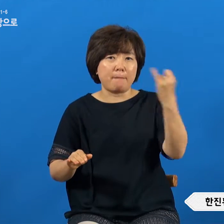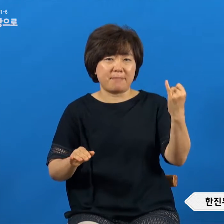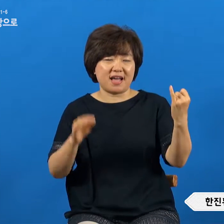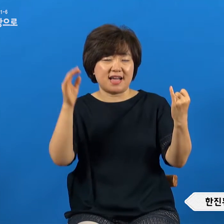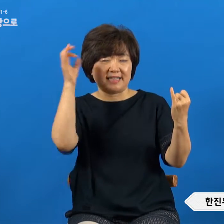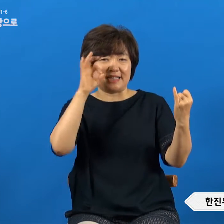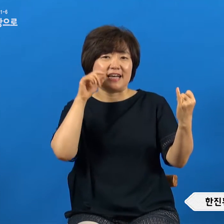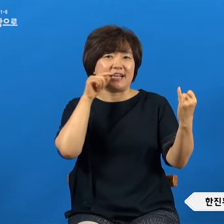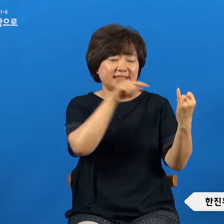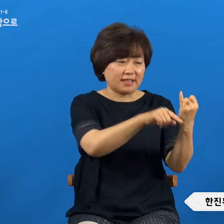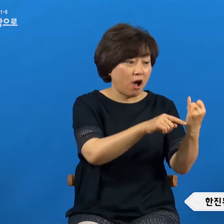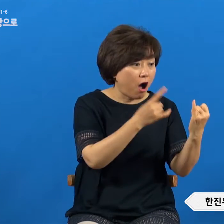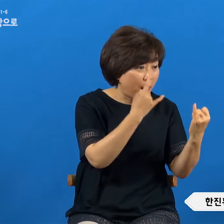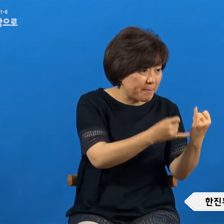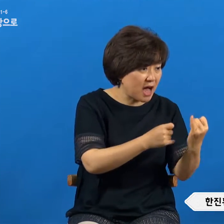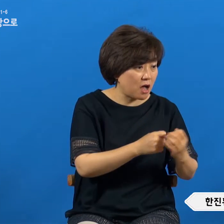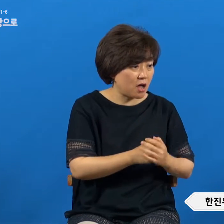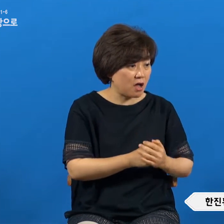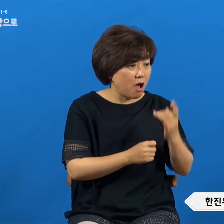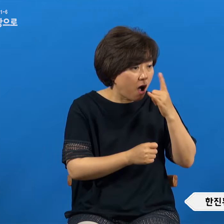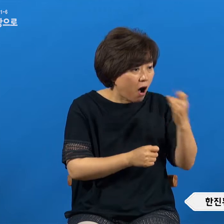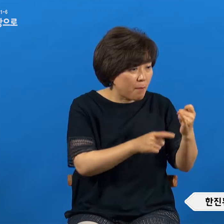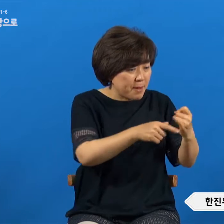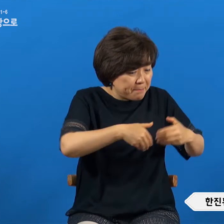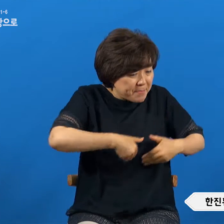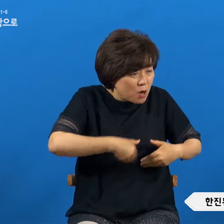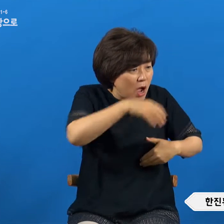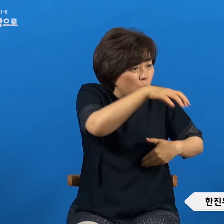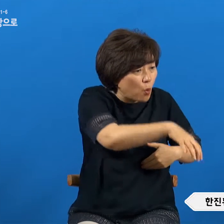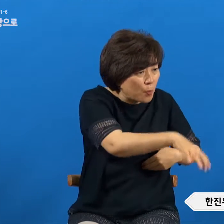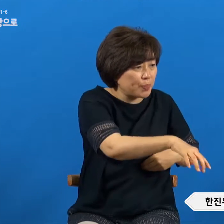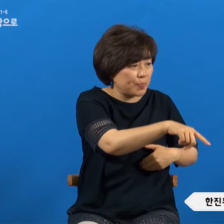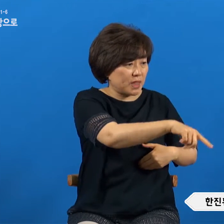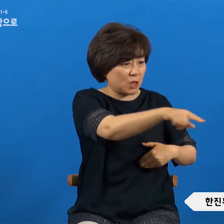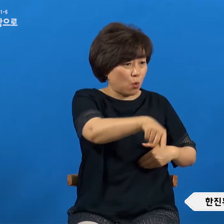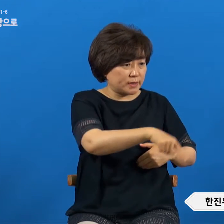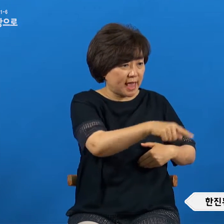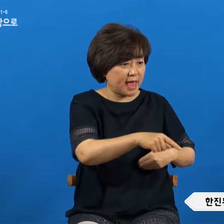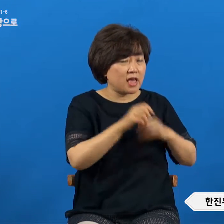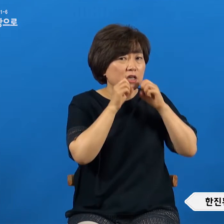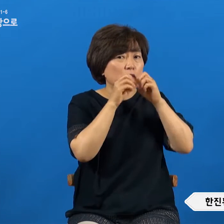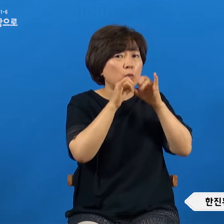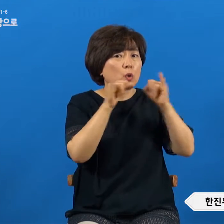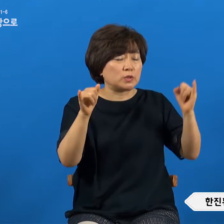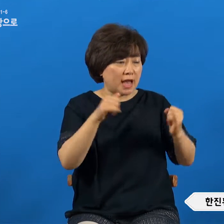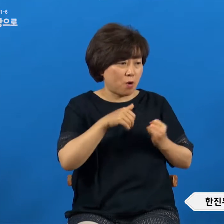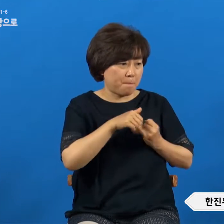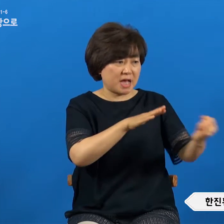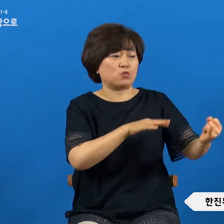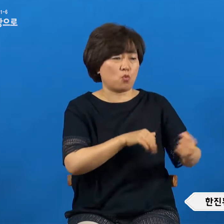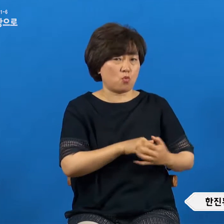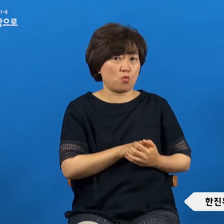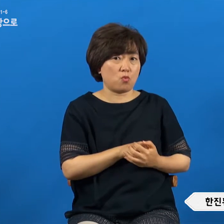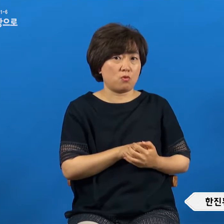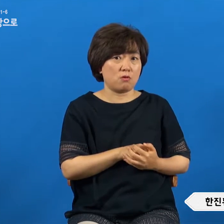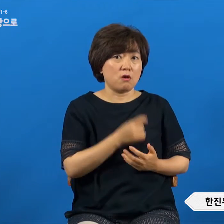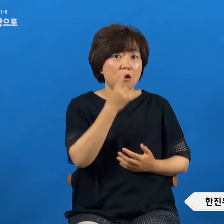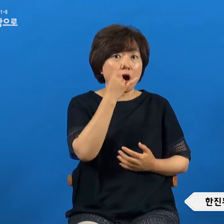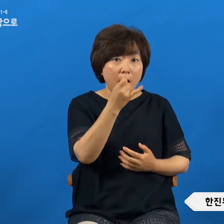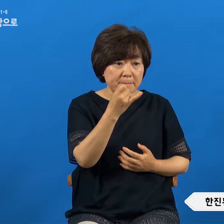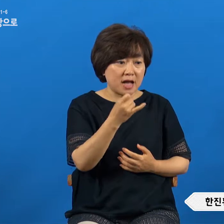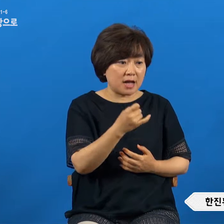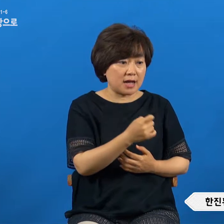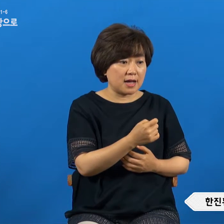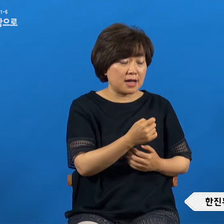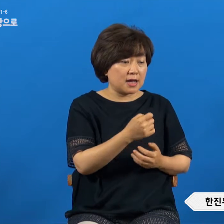엄마를 필요로 하는 사람들이 있는 이곳에 하나님이 엄마를 선교사로 파송하신 거예요. 엄마는 13사람과